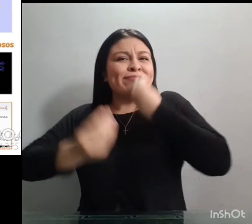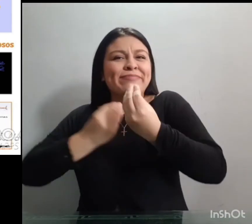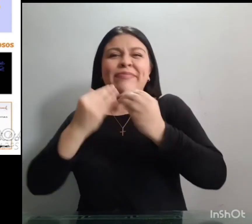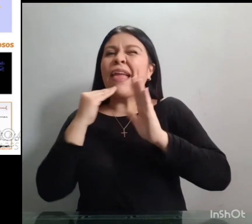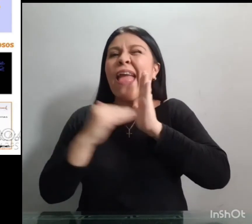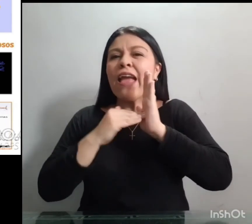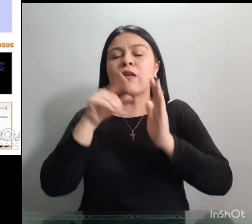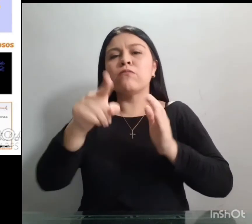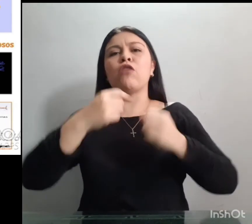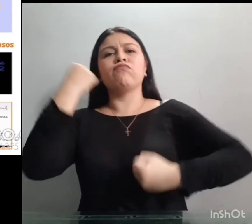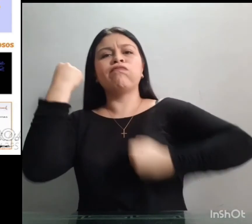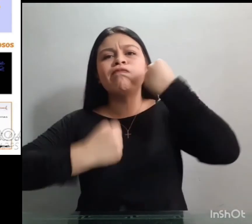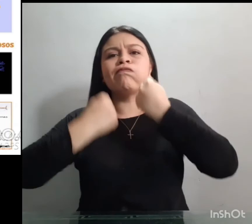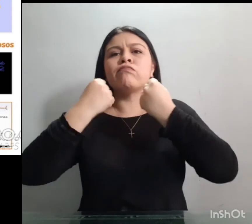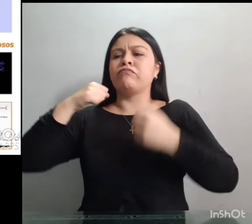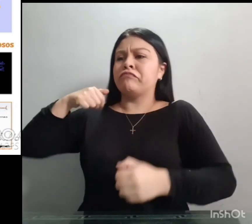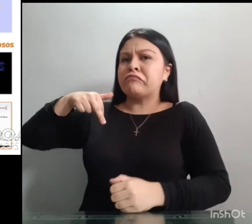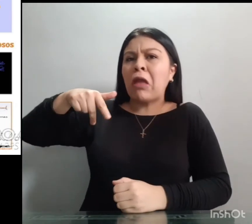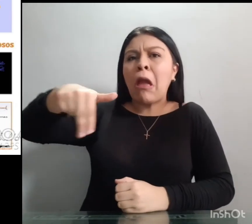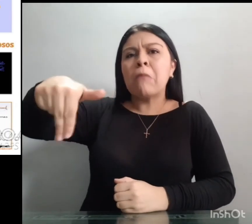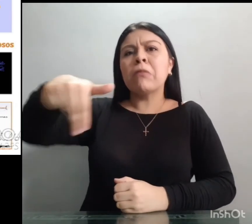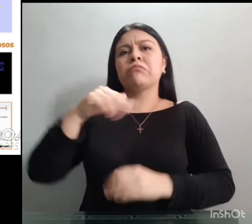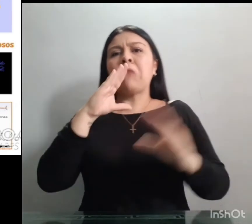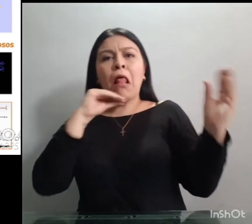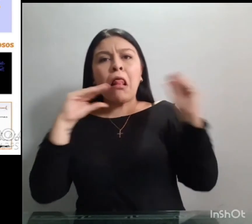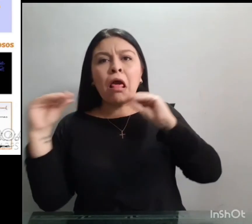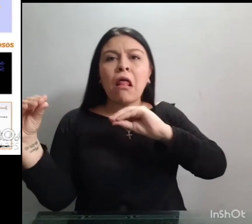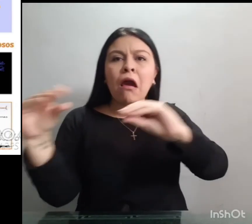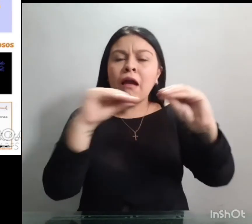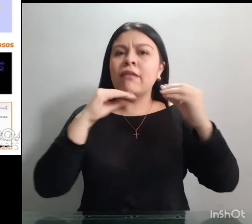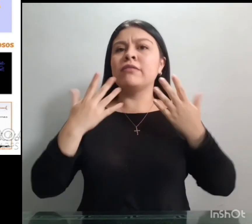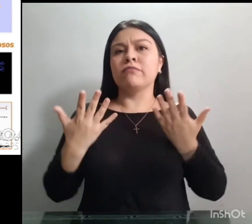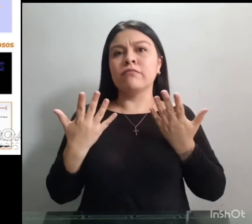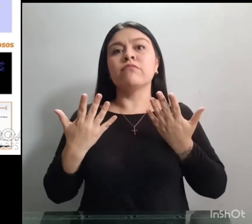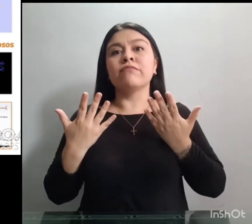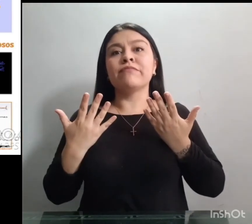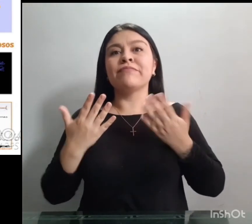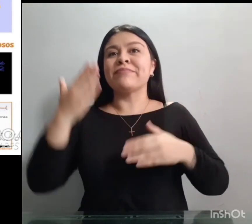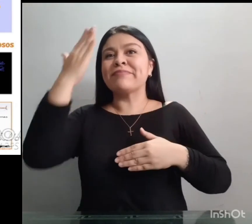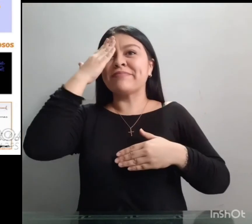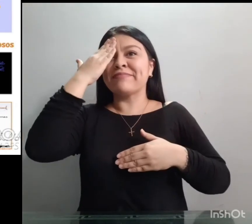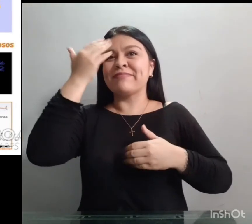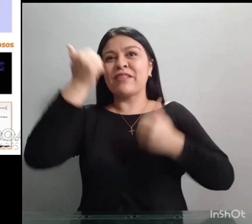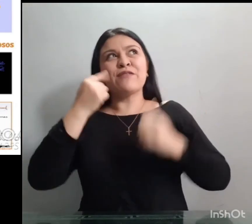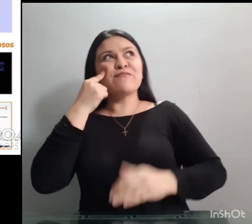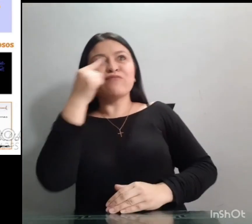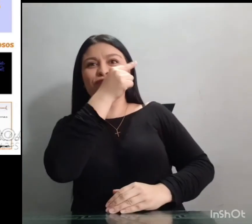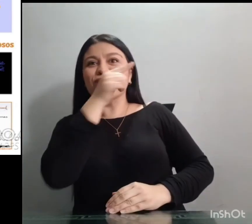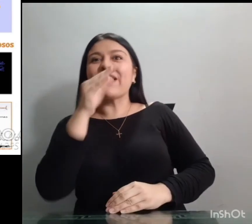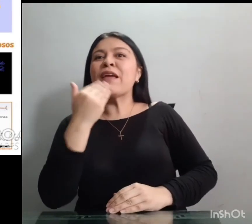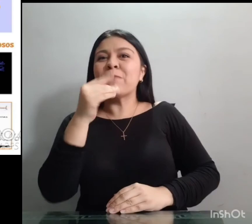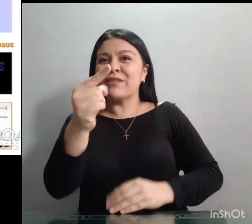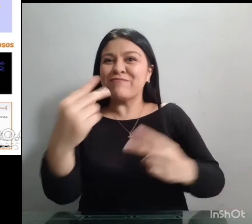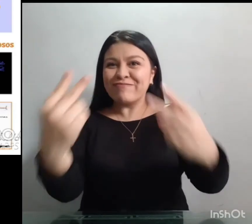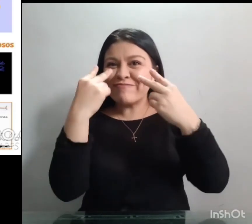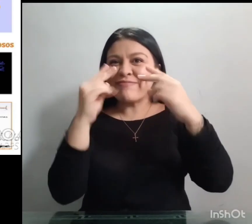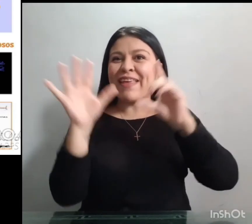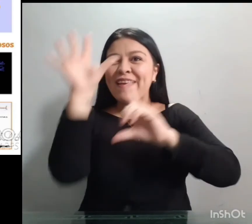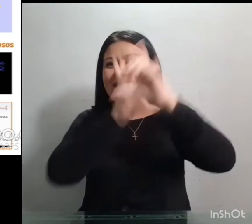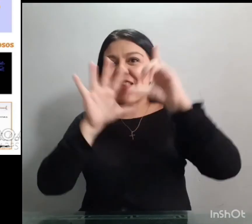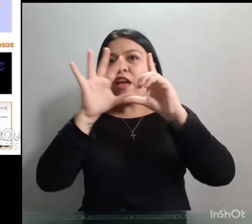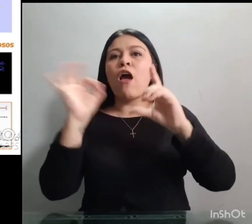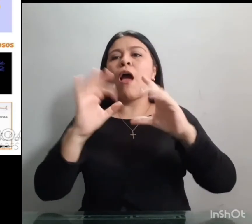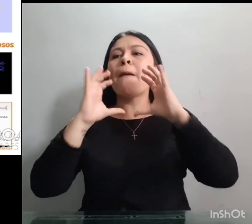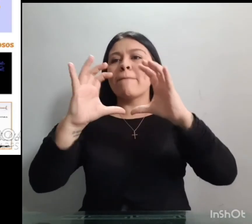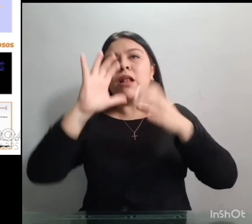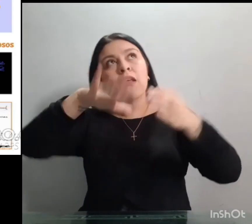ejemplo, correr, caminar, hablar, por ejemplo en este momento ver este video, lanzar una pelota, oler